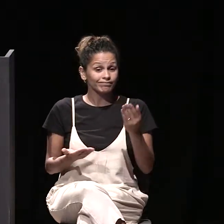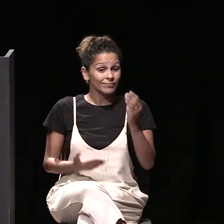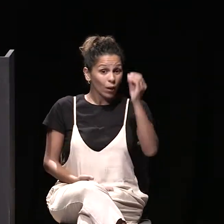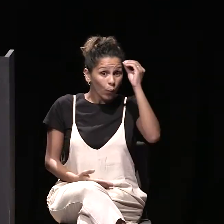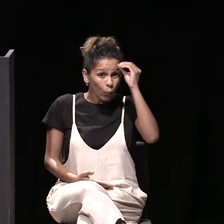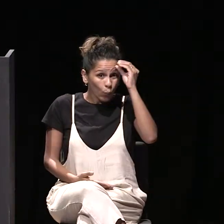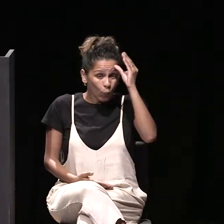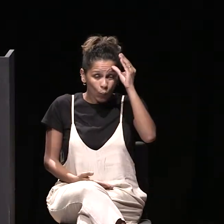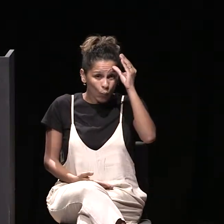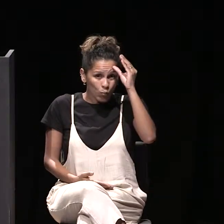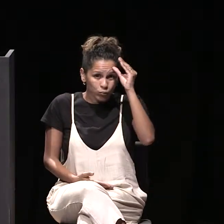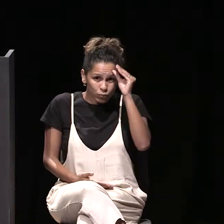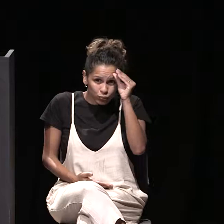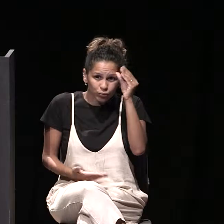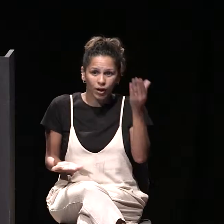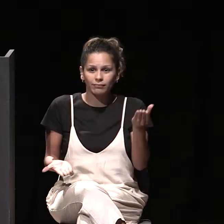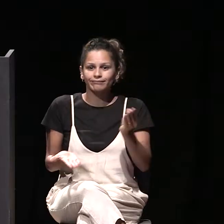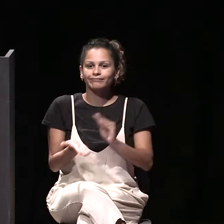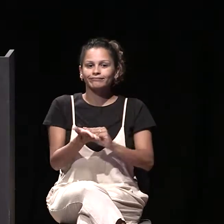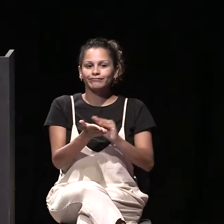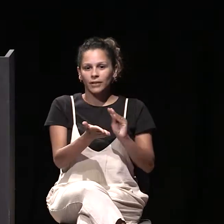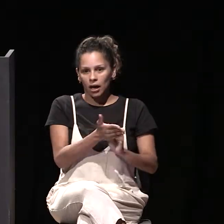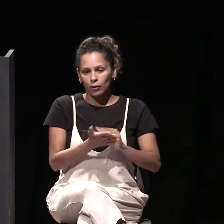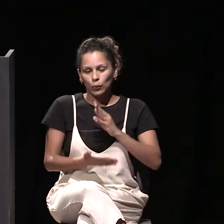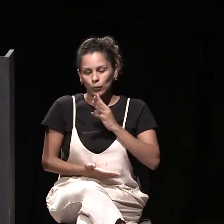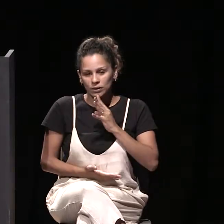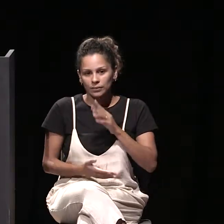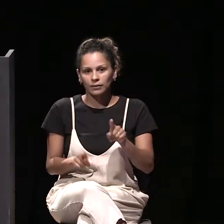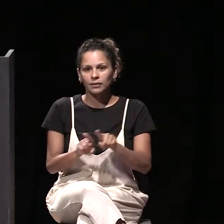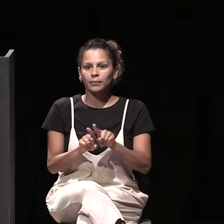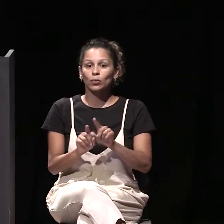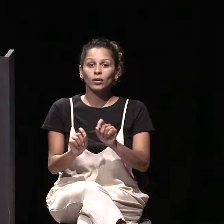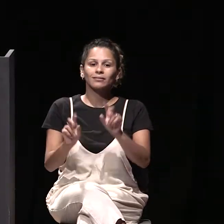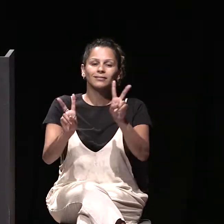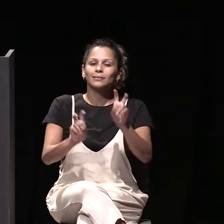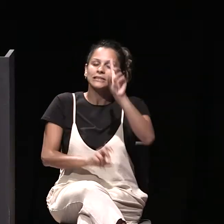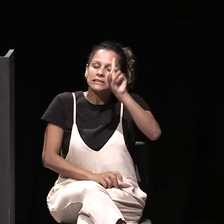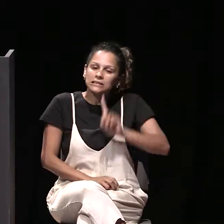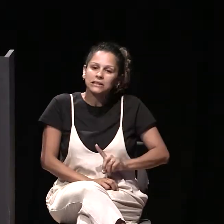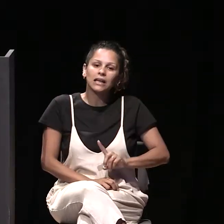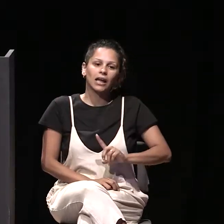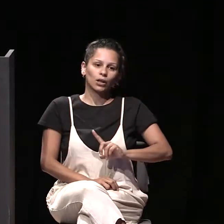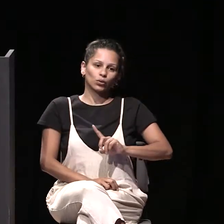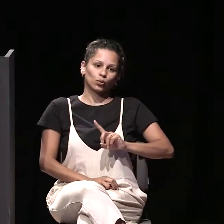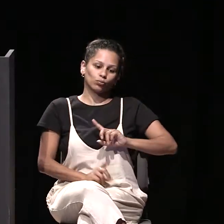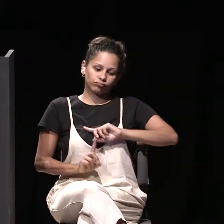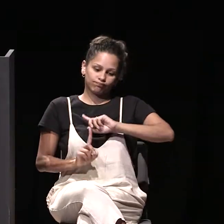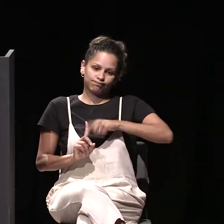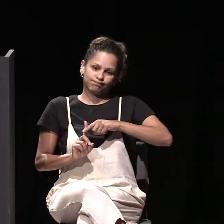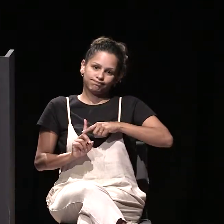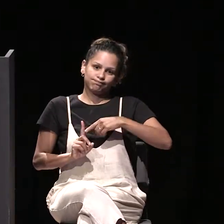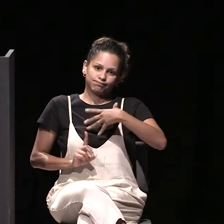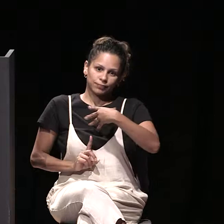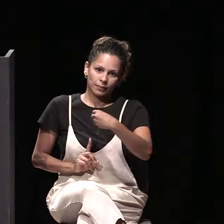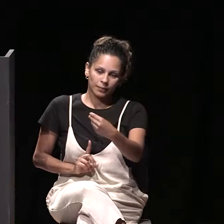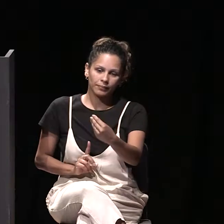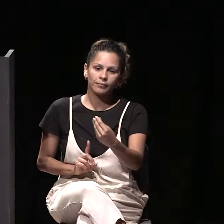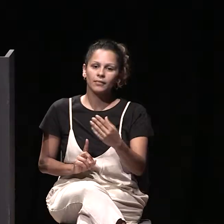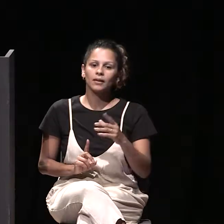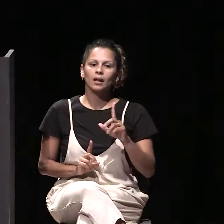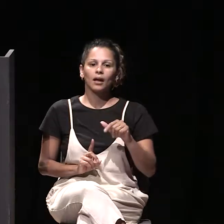o reconhecimento dos direitos sexuais e do direito reprodutivo, porque os direitos sexuais e reprodutivos estão